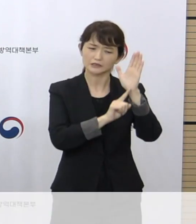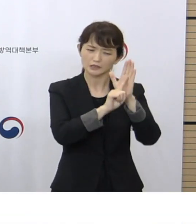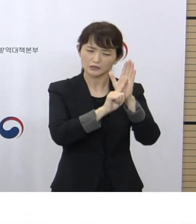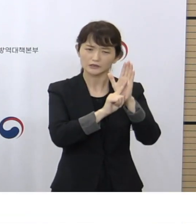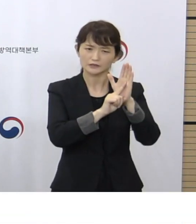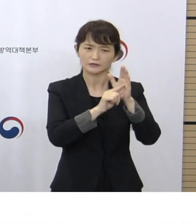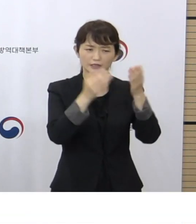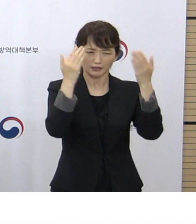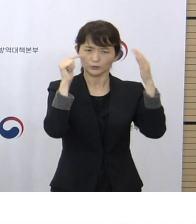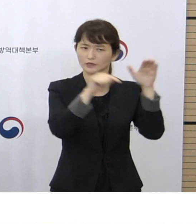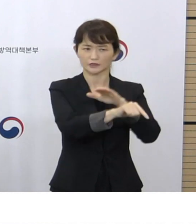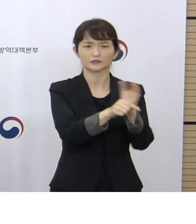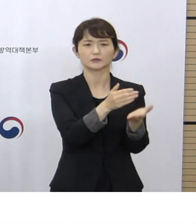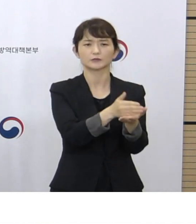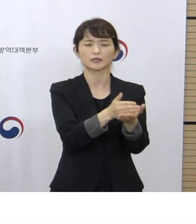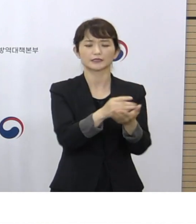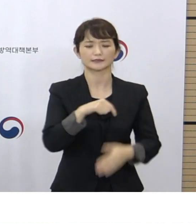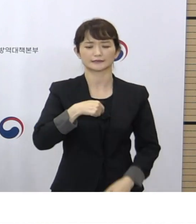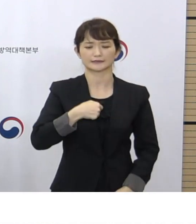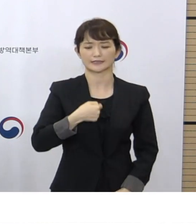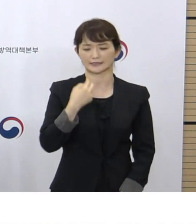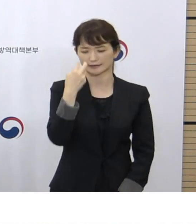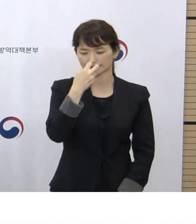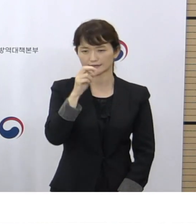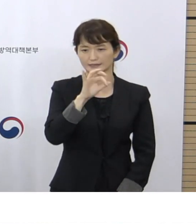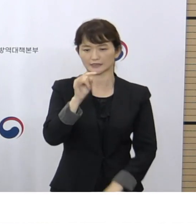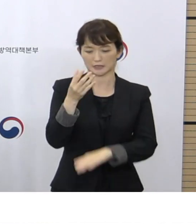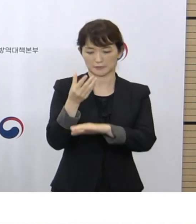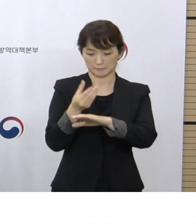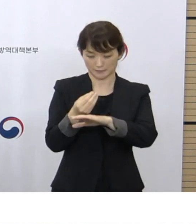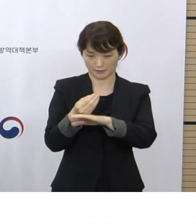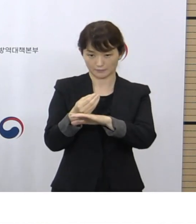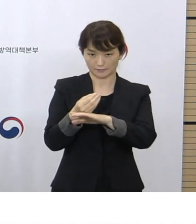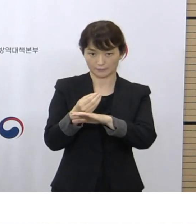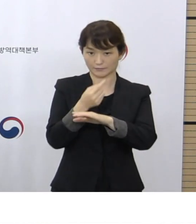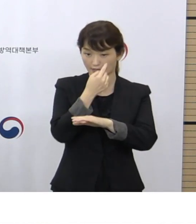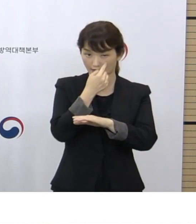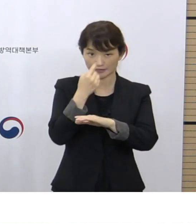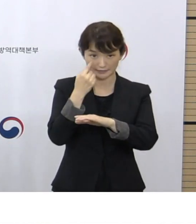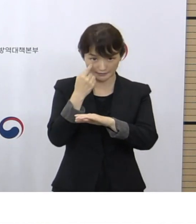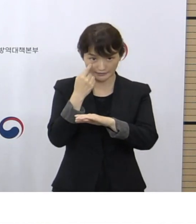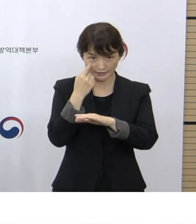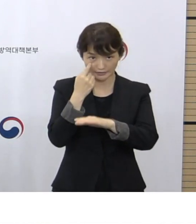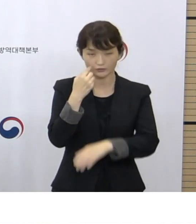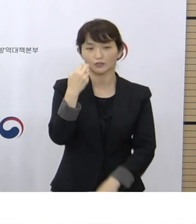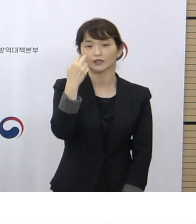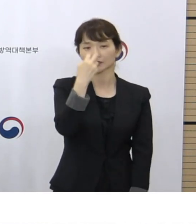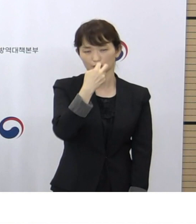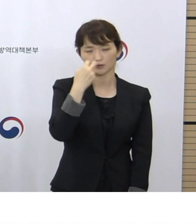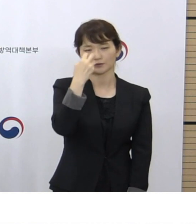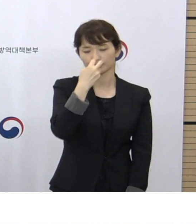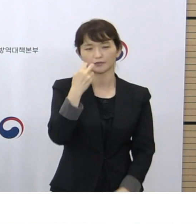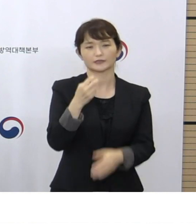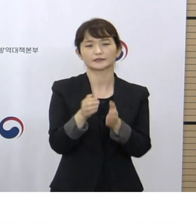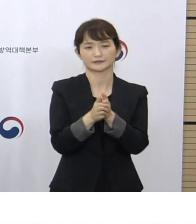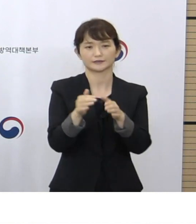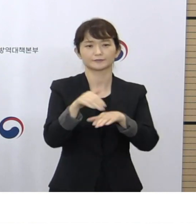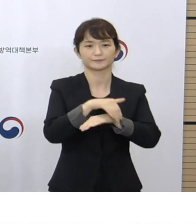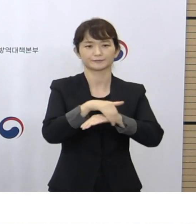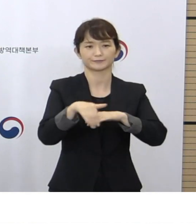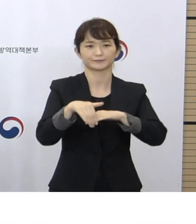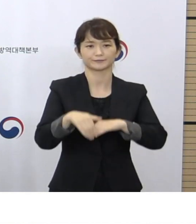않고 자가 진단 앱에 증상 여부를 입력하며 검사를 실시할 예정입니다.